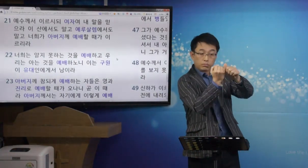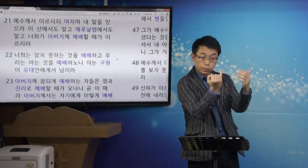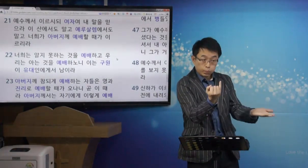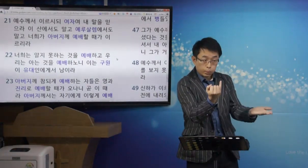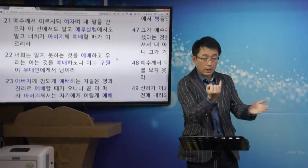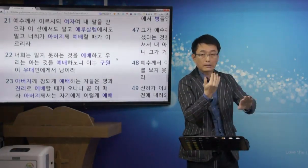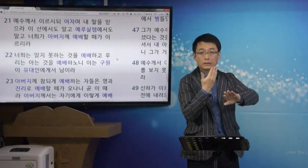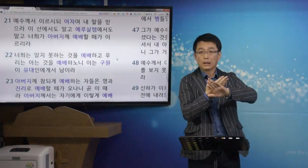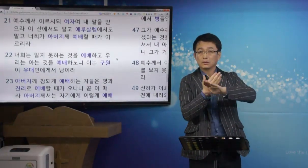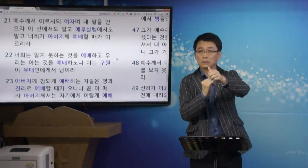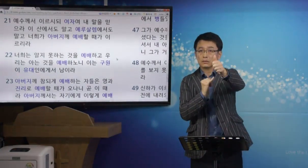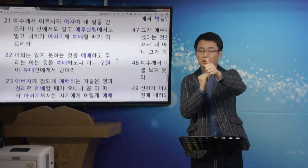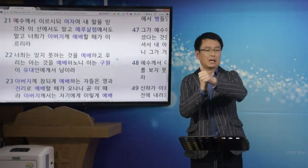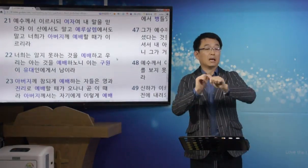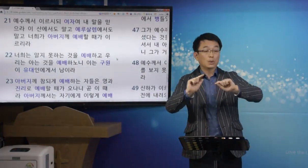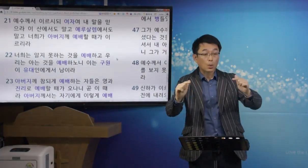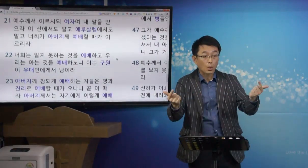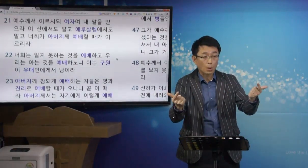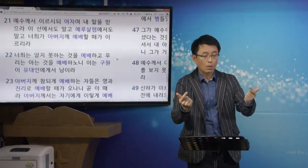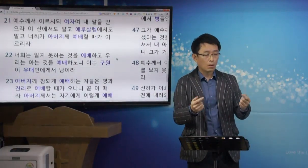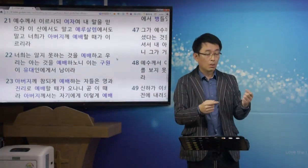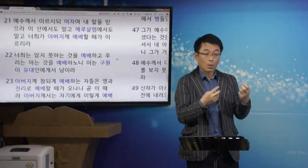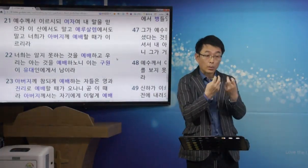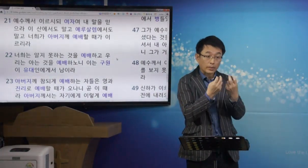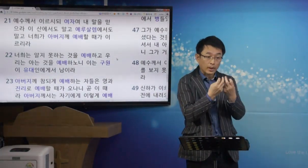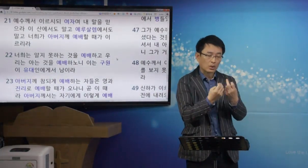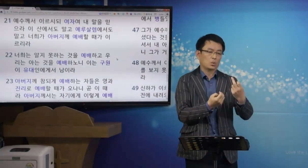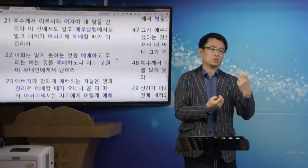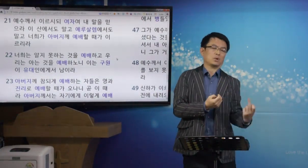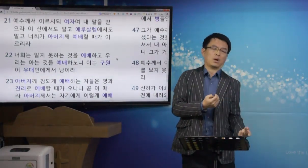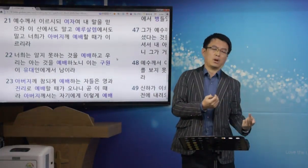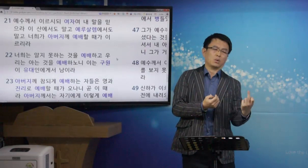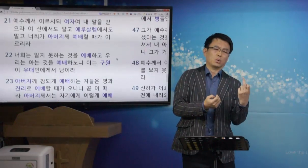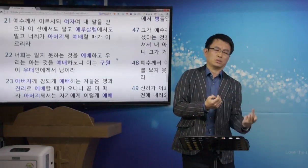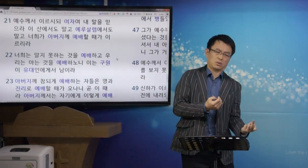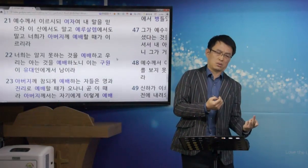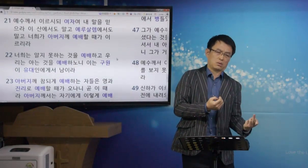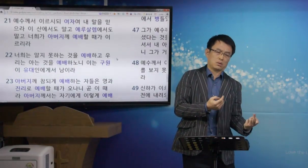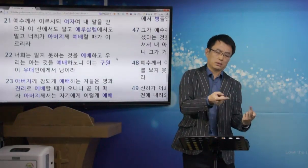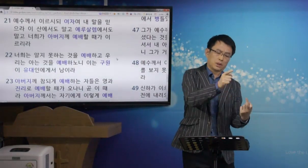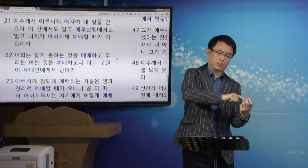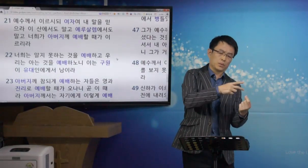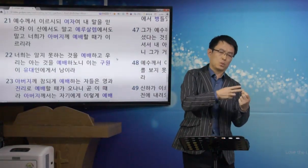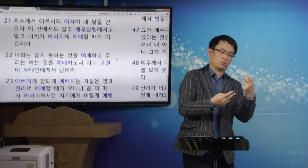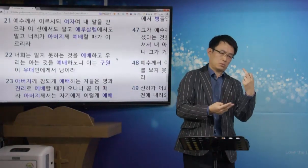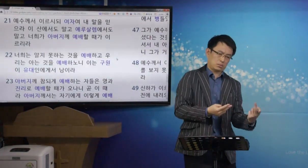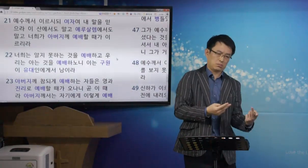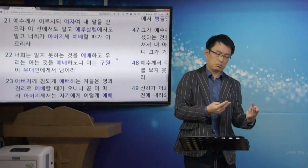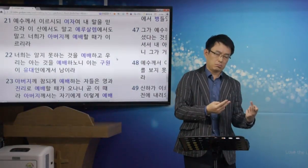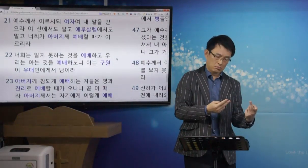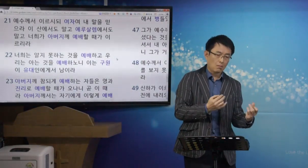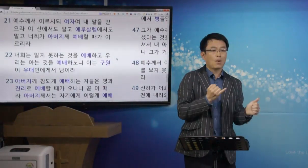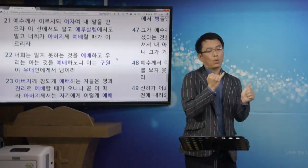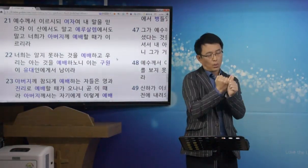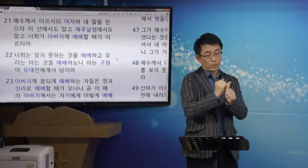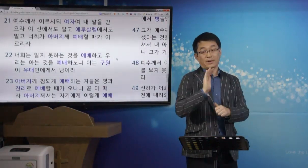때문에 첫째 남편이 죽었을 때 아무 남자하고 다시 재혼하는 것이 아니라 동생과 결혼을 하게 됩니다.